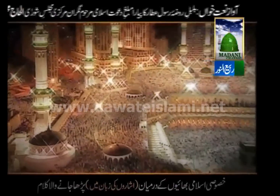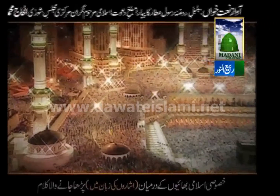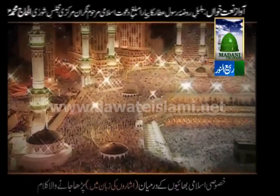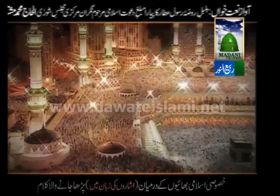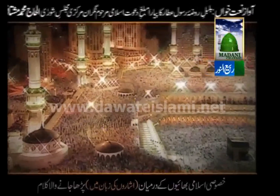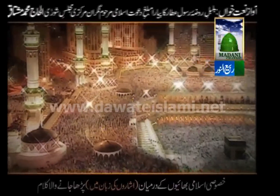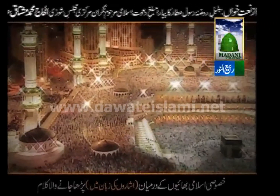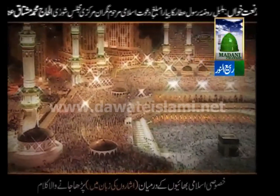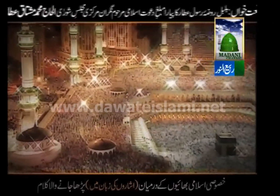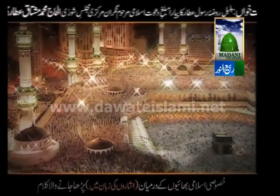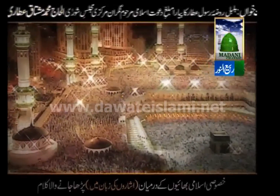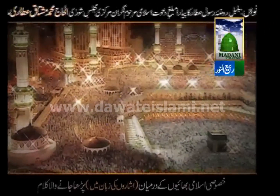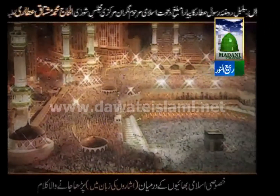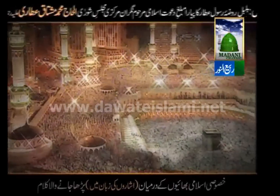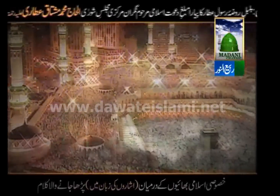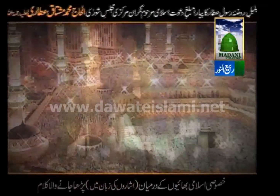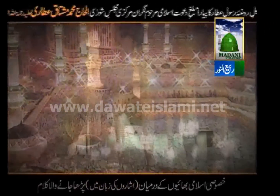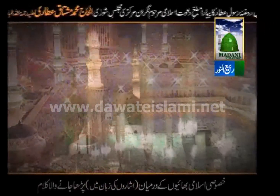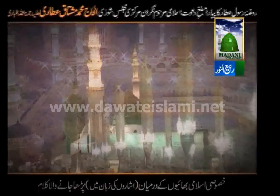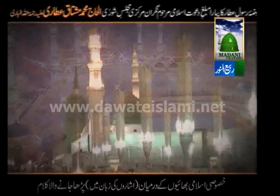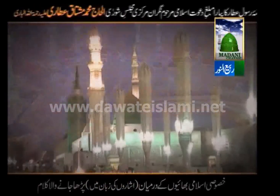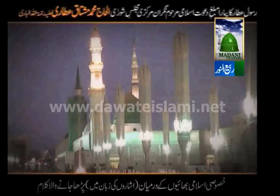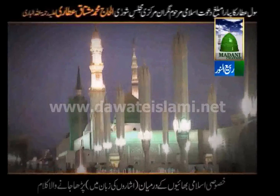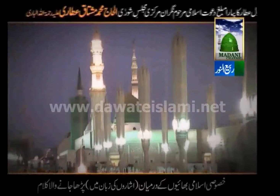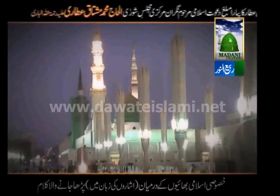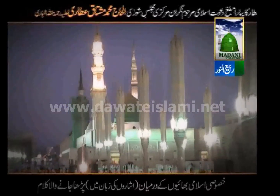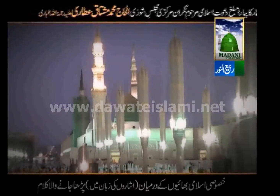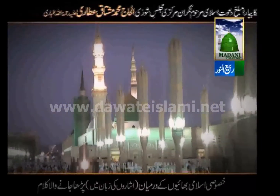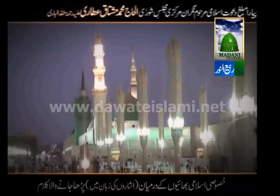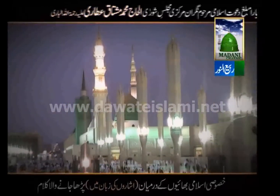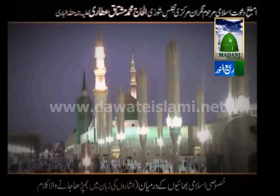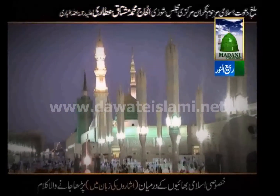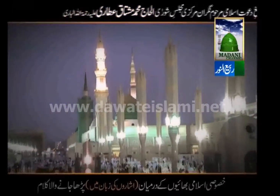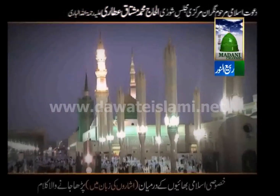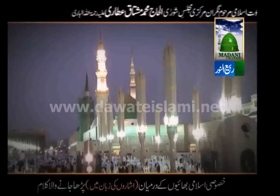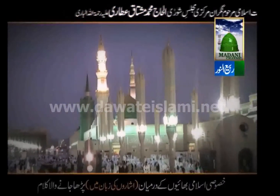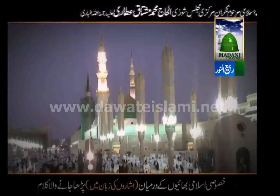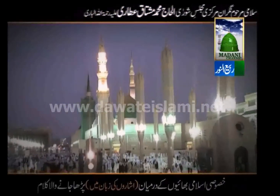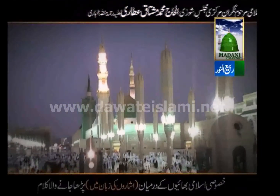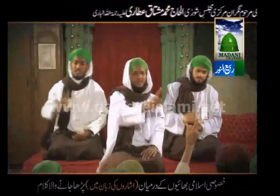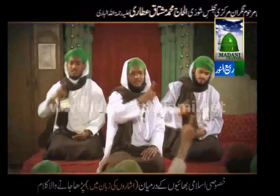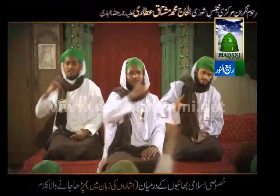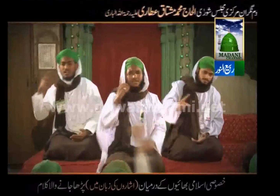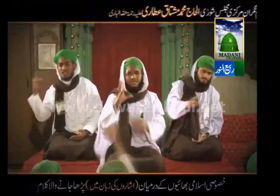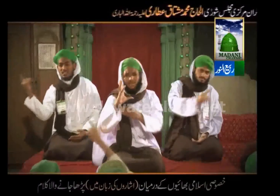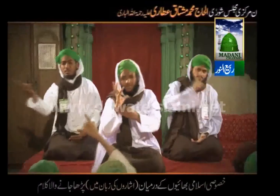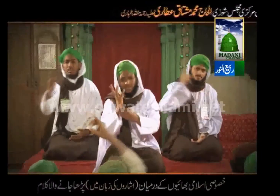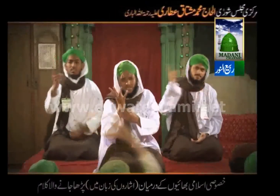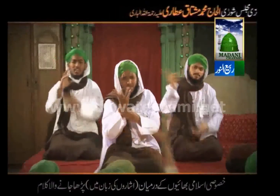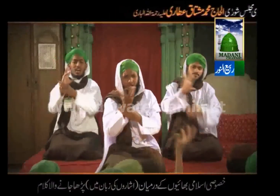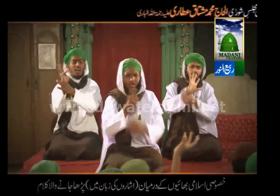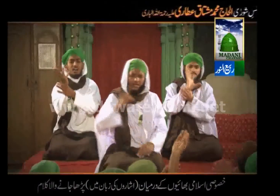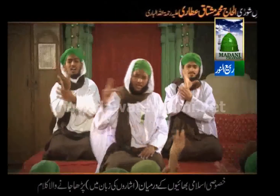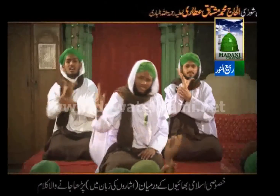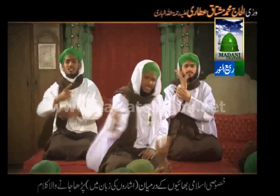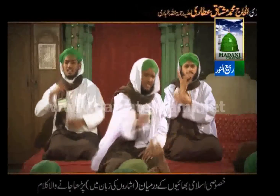طرف جو نور ہے تو اس طرف بھی نور ہے، ذرہ ذرہ سب